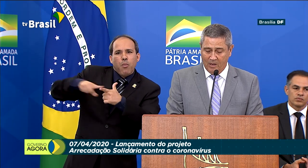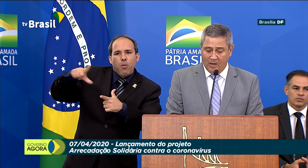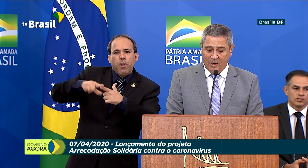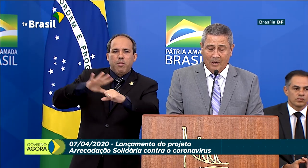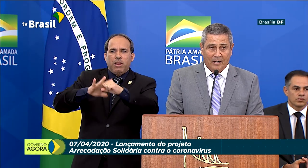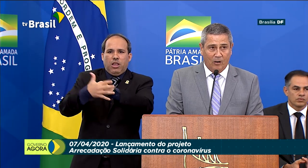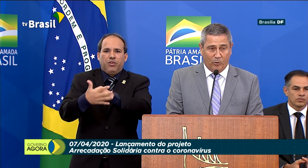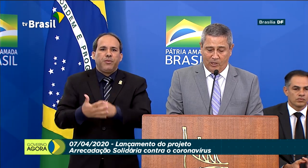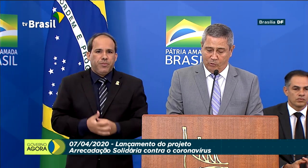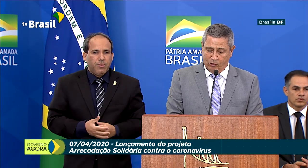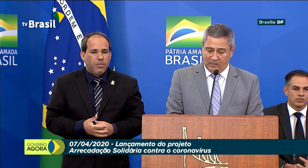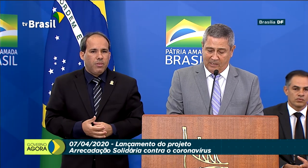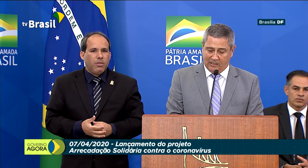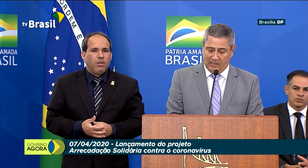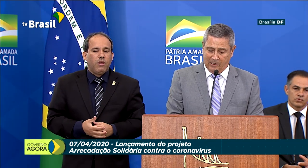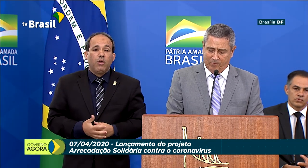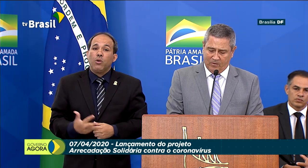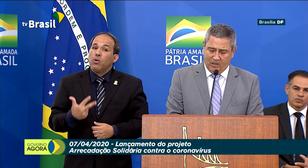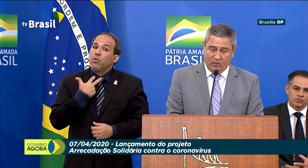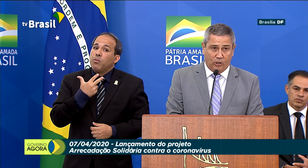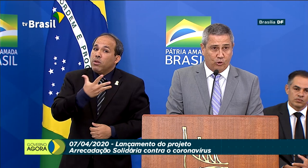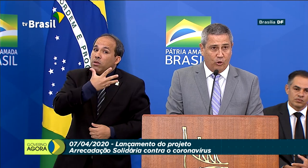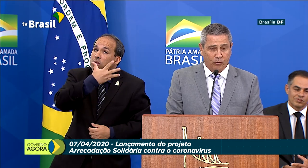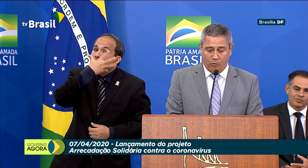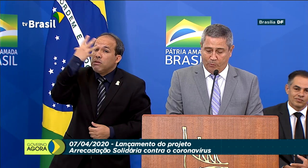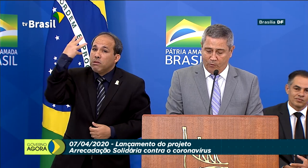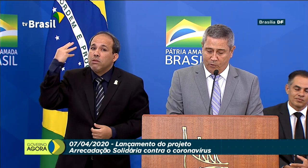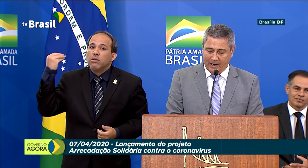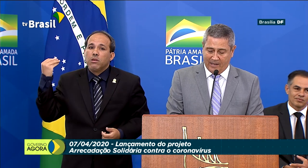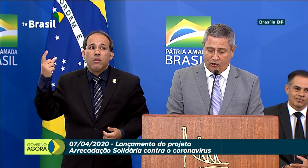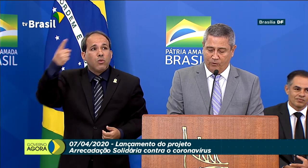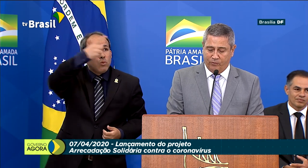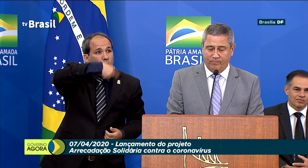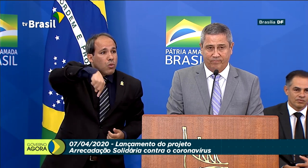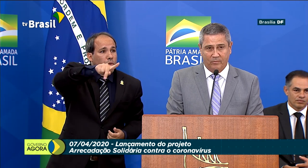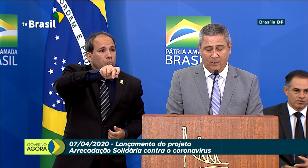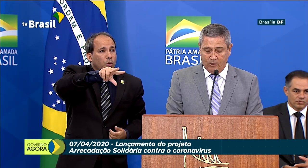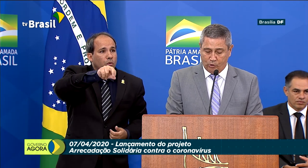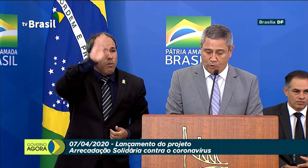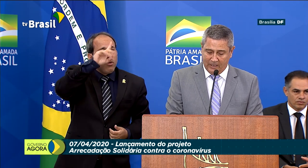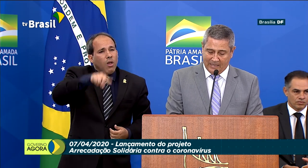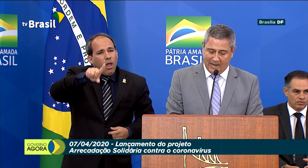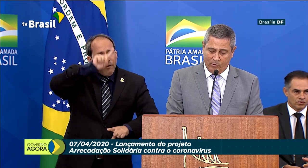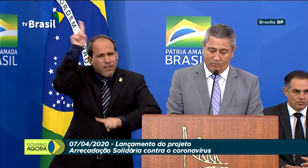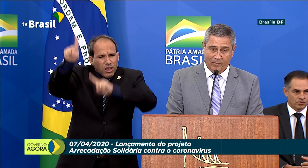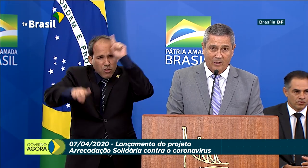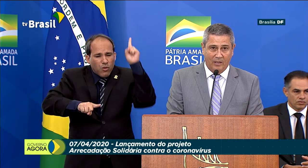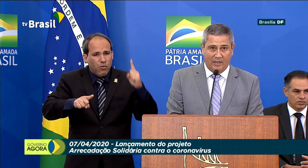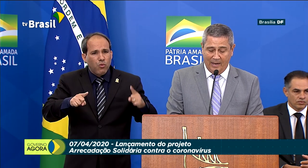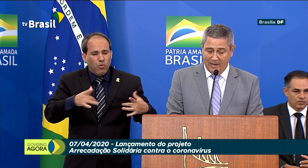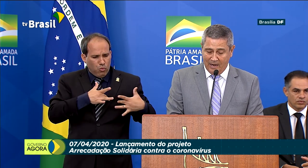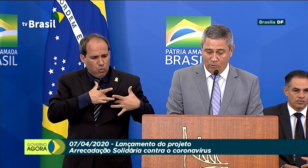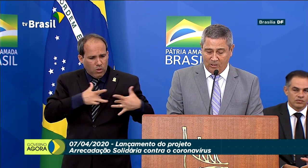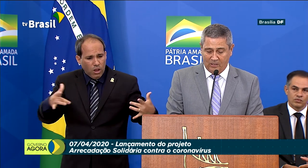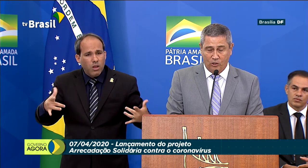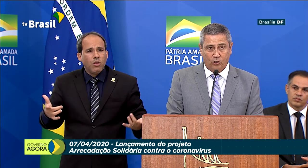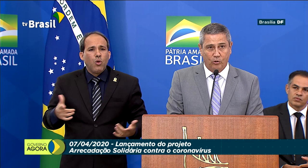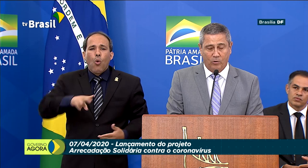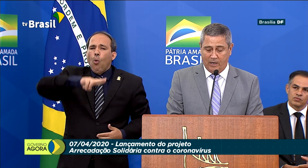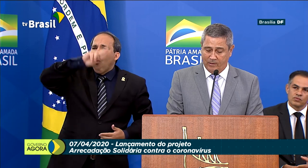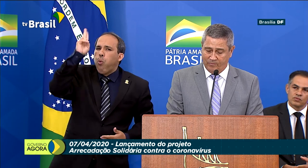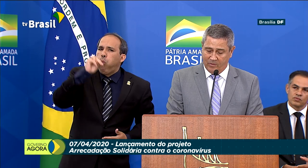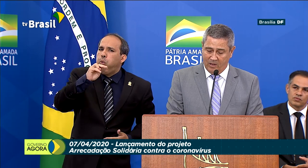não podemos nos esquecer de que somos um povo criativo, solidário e que não